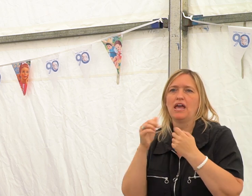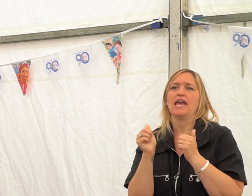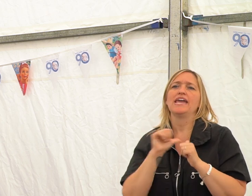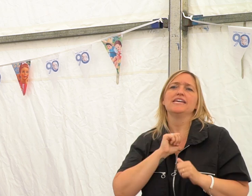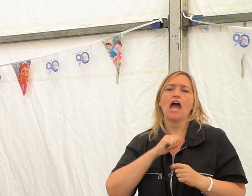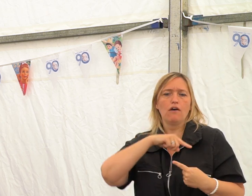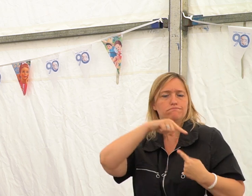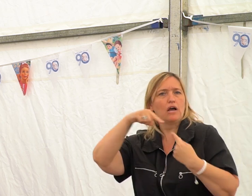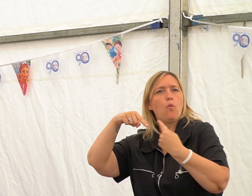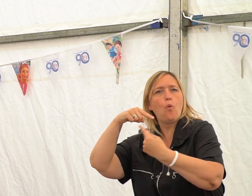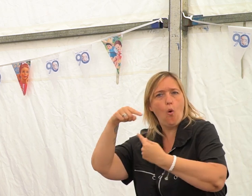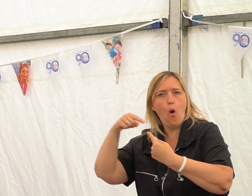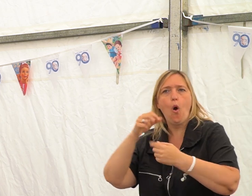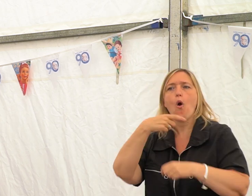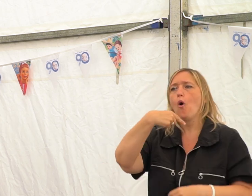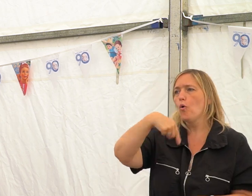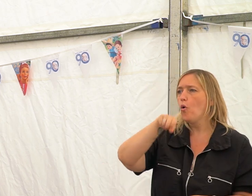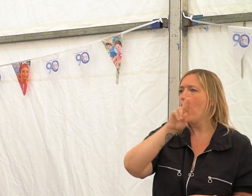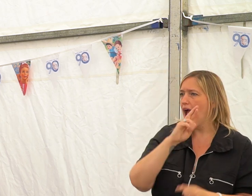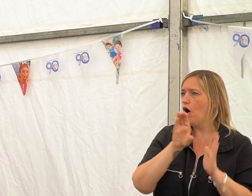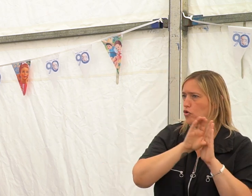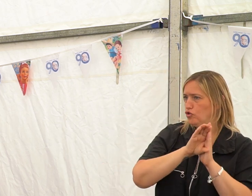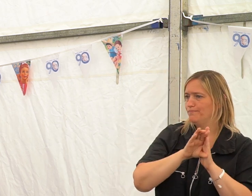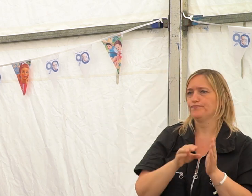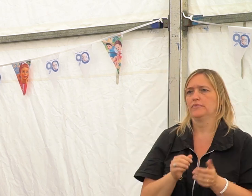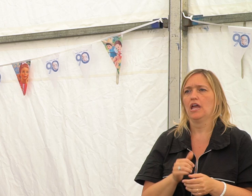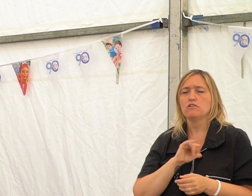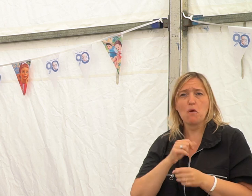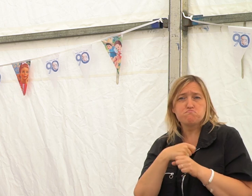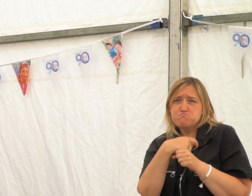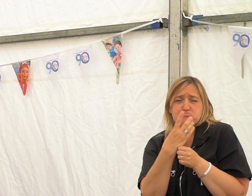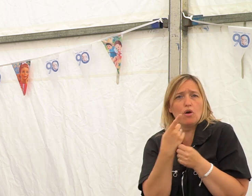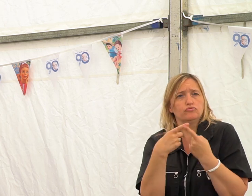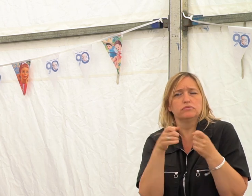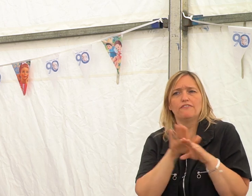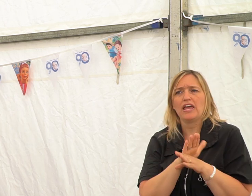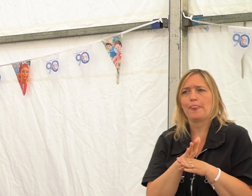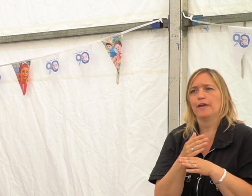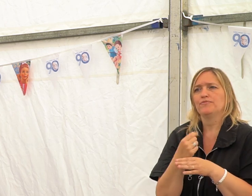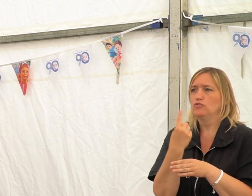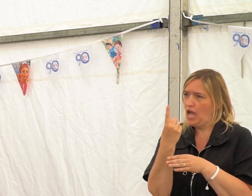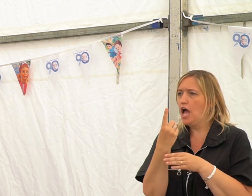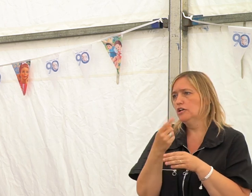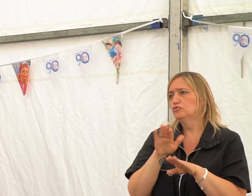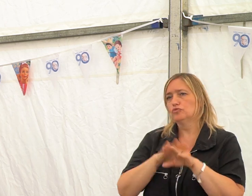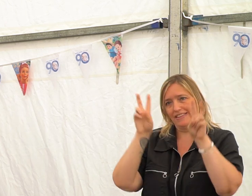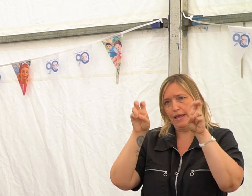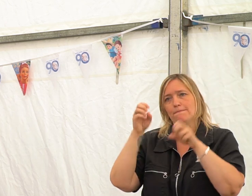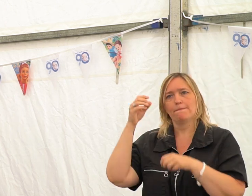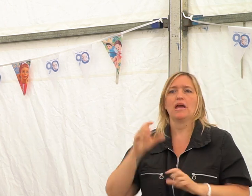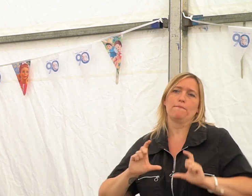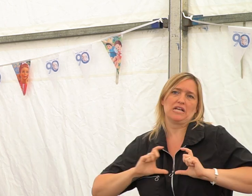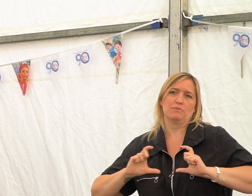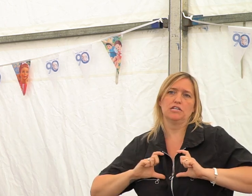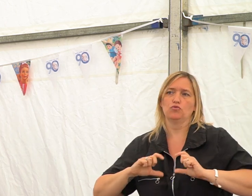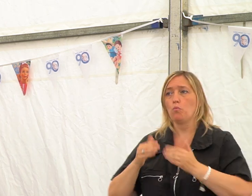code, donc déjà l'année passée. Donc il y a plusieurs parcours QR code qui ont été créés, dont un sur la thématique de Marcel Marlier. Donc n'hésitez pas à